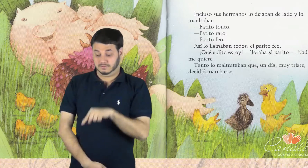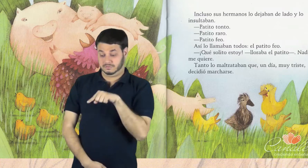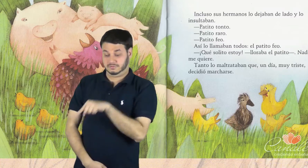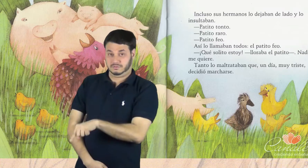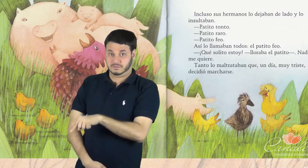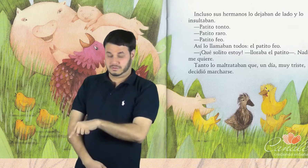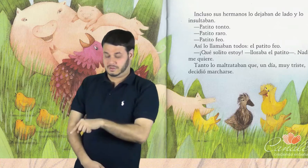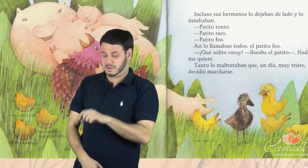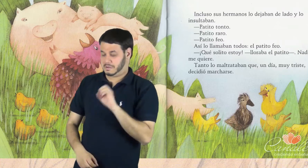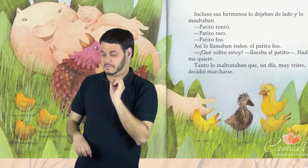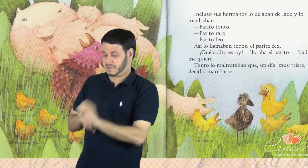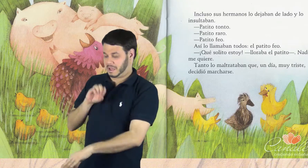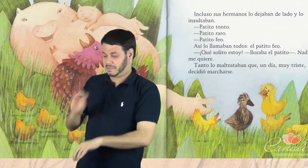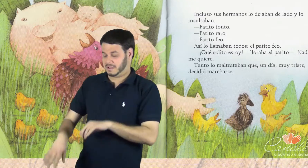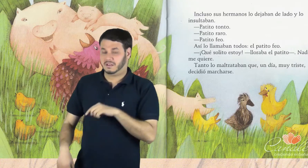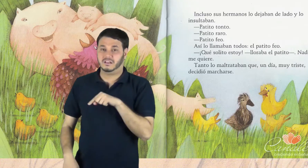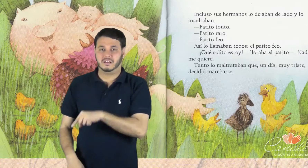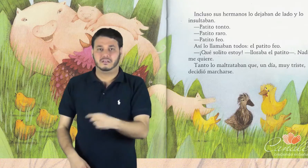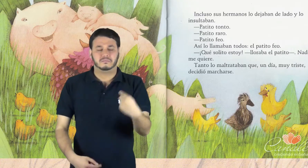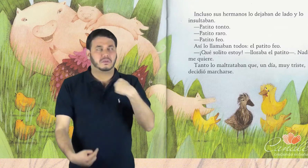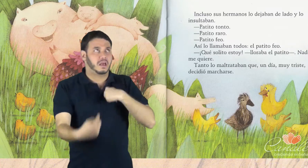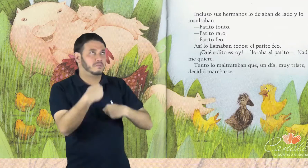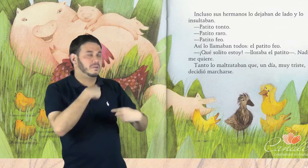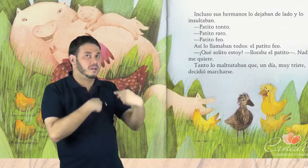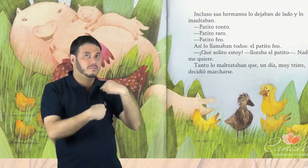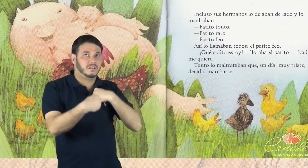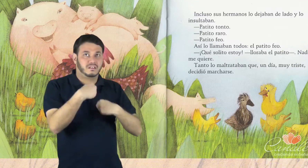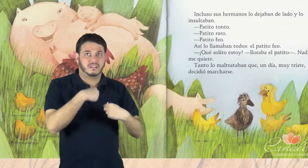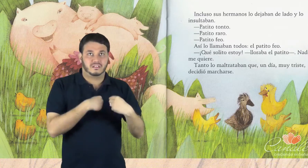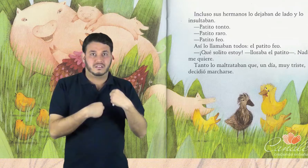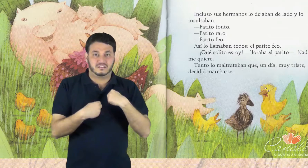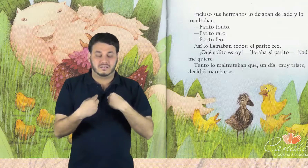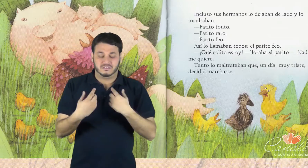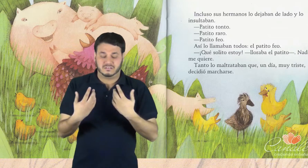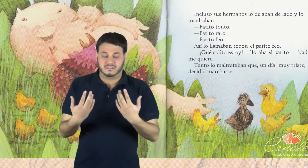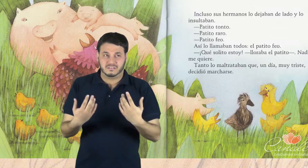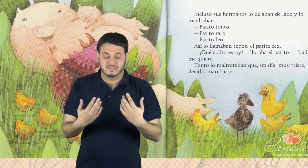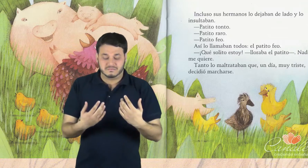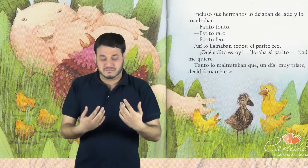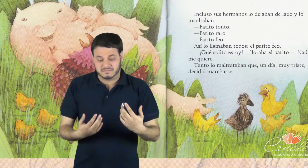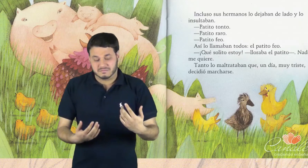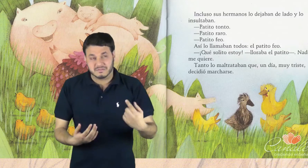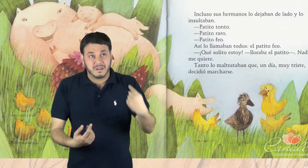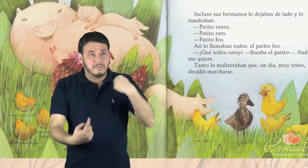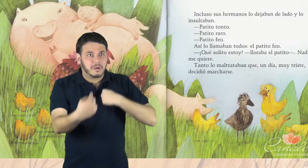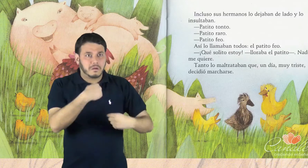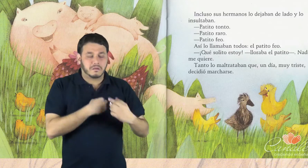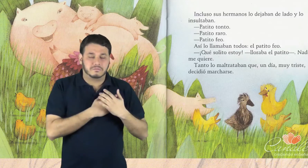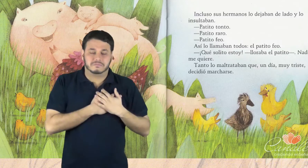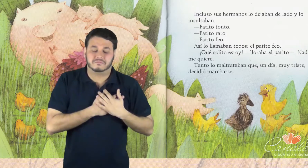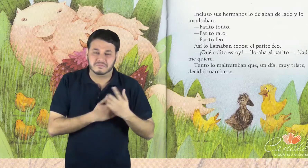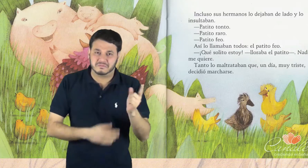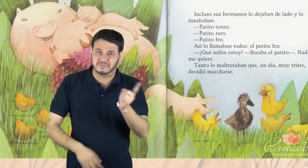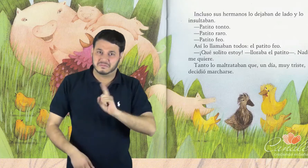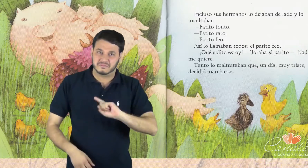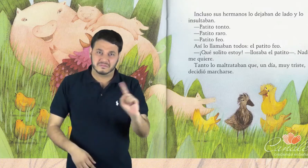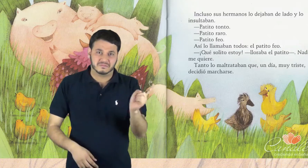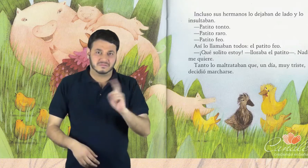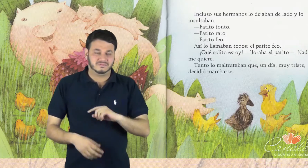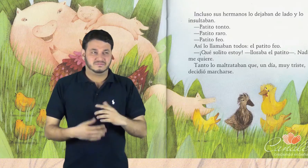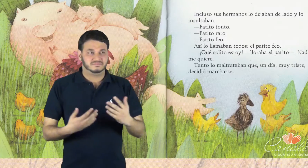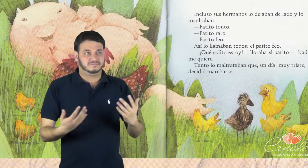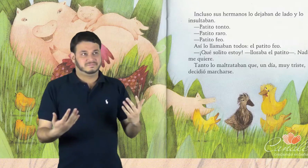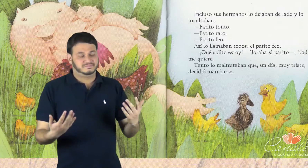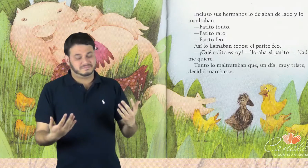que solito estoy lloraba el patito nadie me quiere tanto lo maltrataban